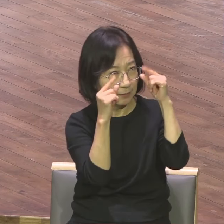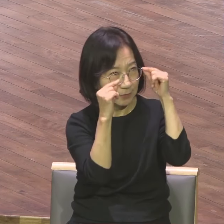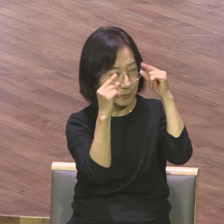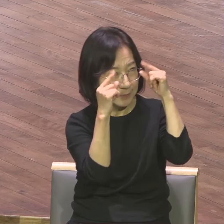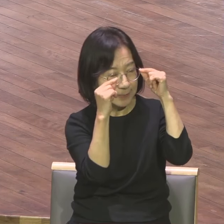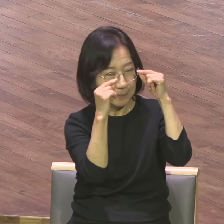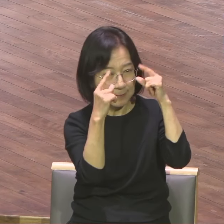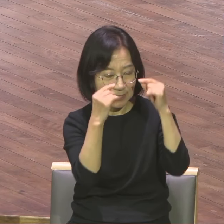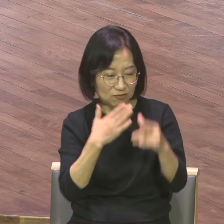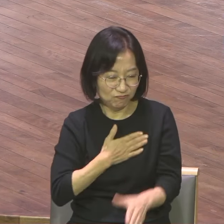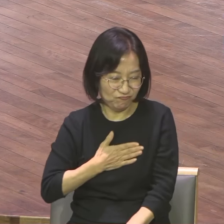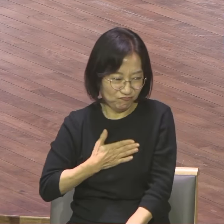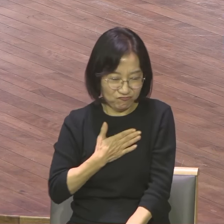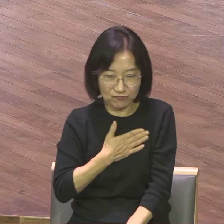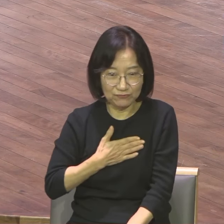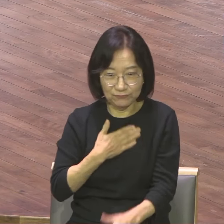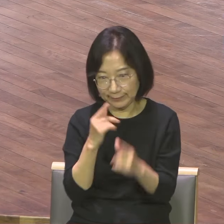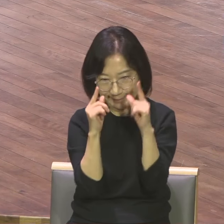밤새도록 잠 못 자.